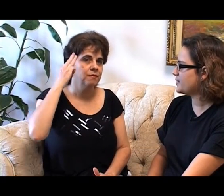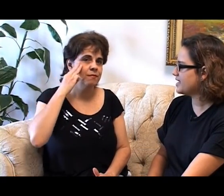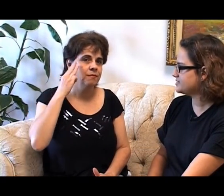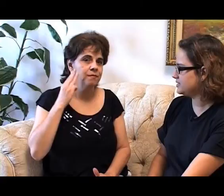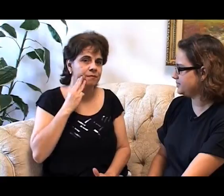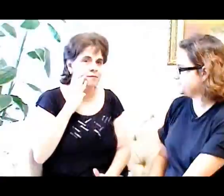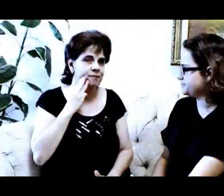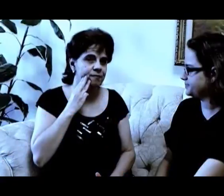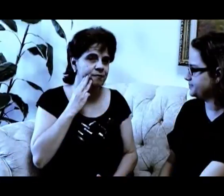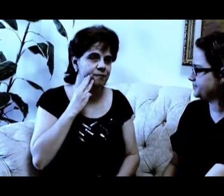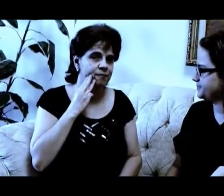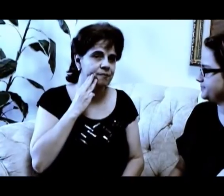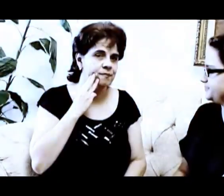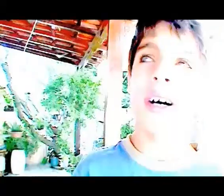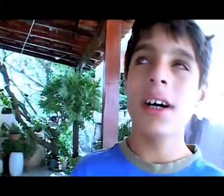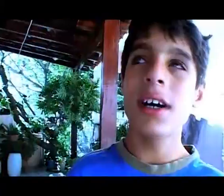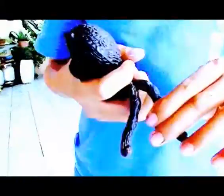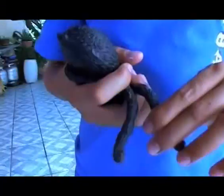é assim.